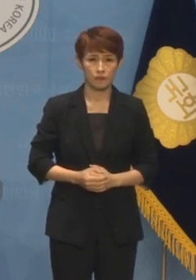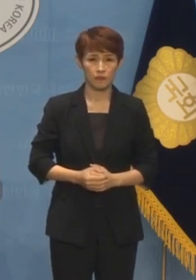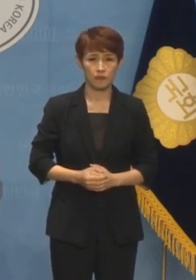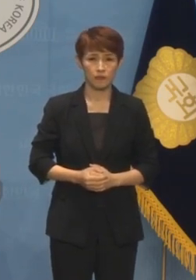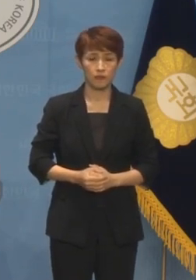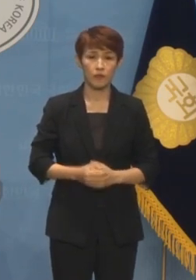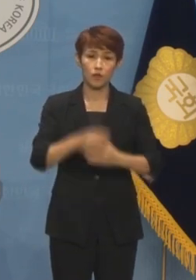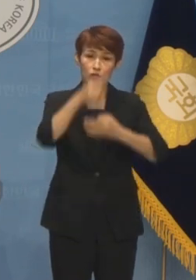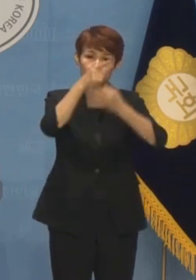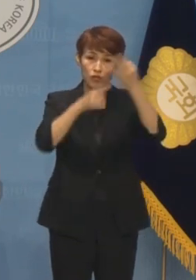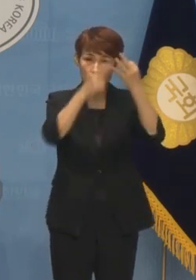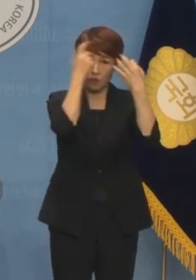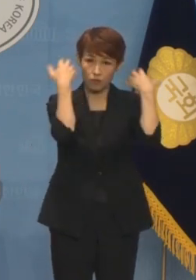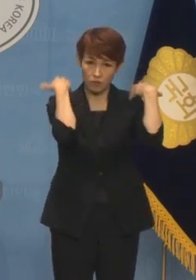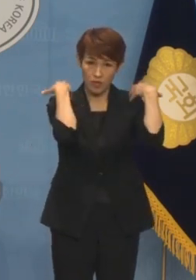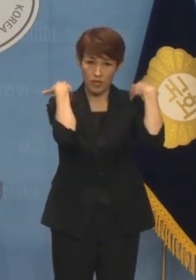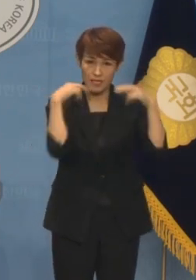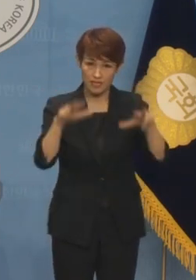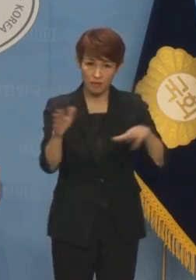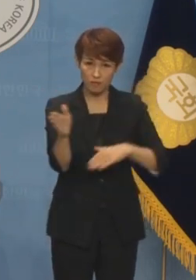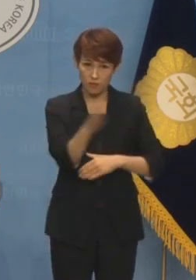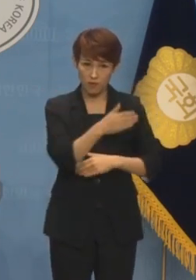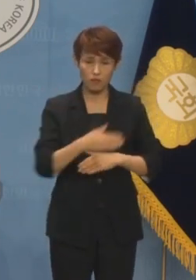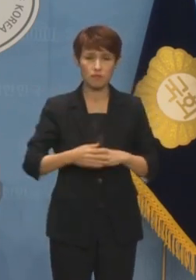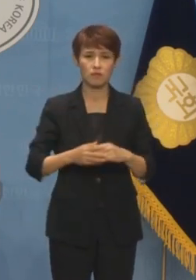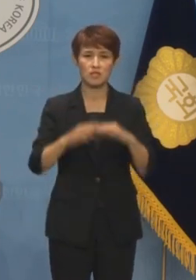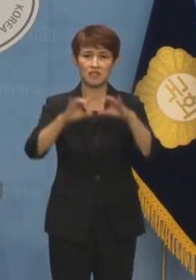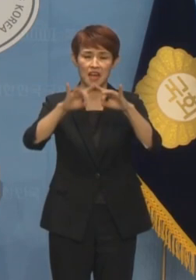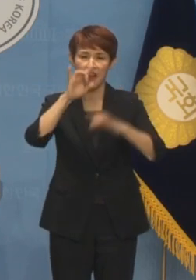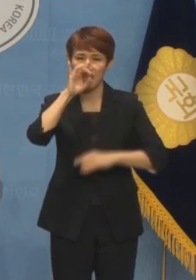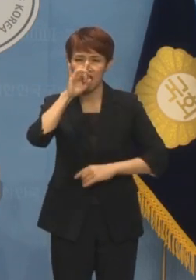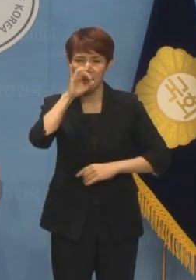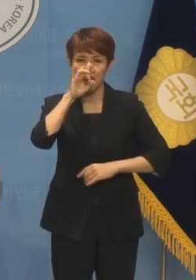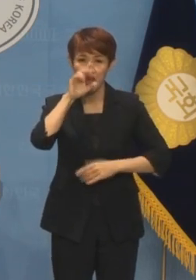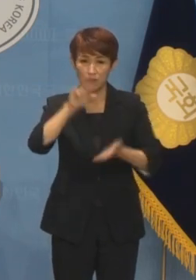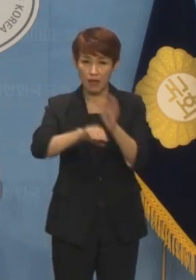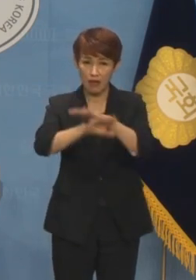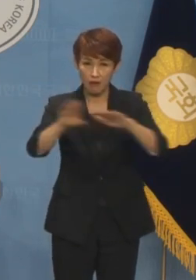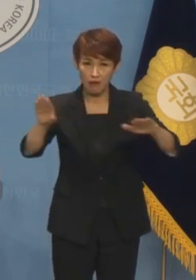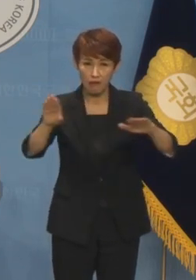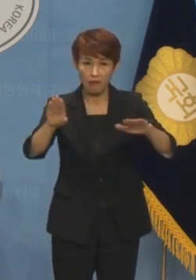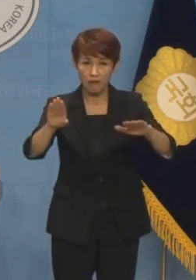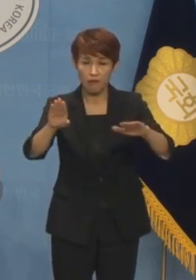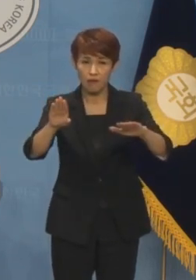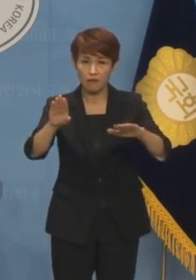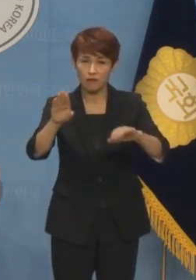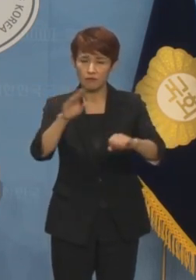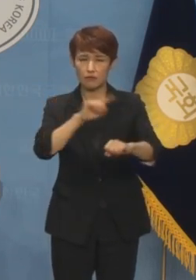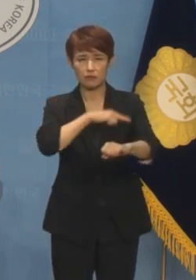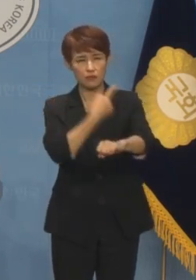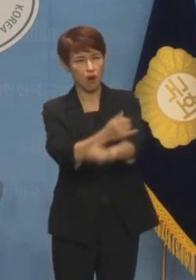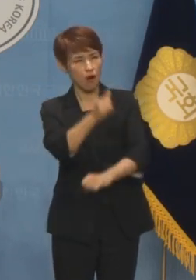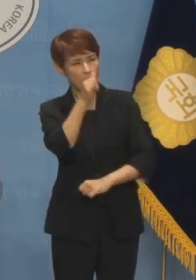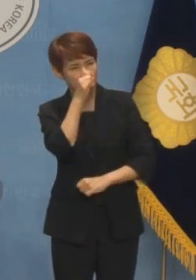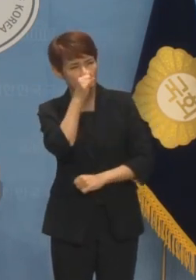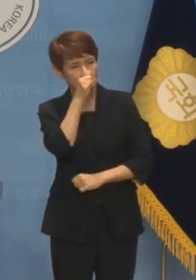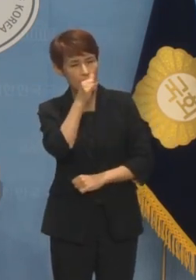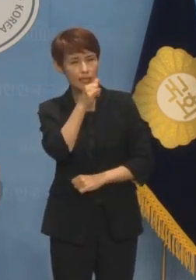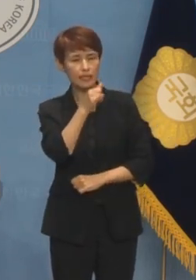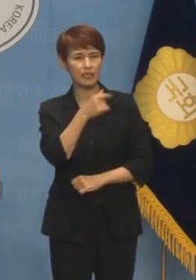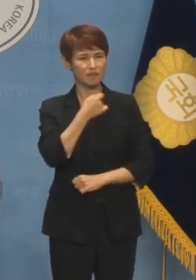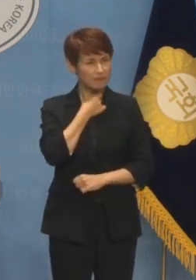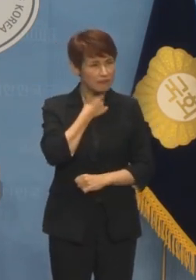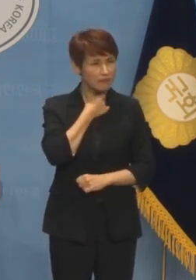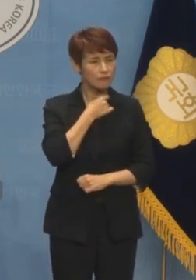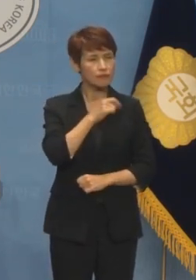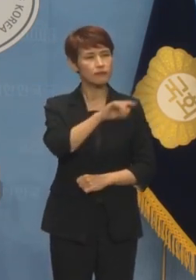이제 윤석열 정부가 전상망 먹통 문제를 해결할 능력과 의지가 있는지조차 의심스러울